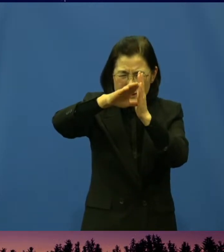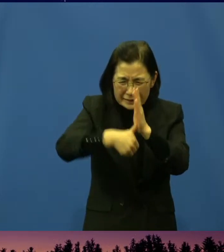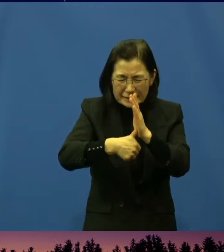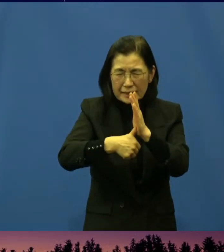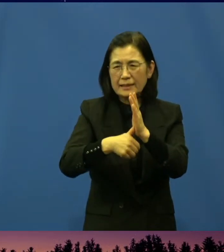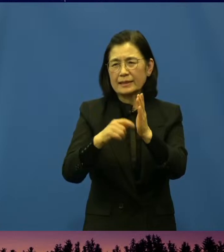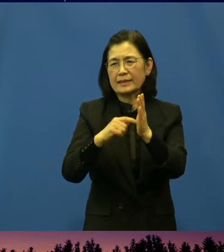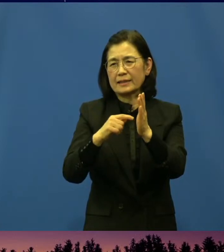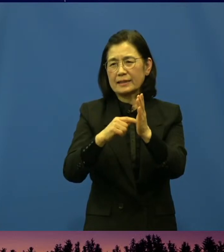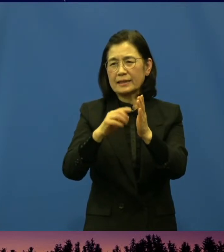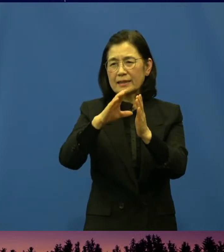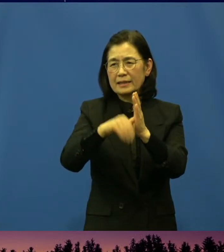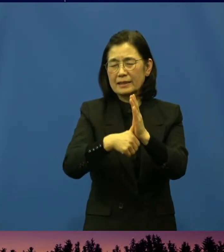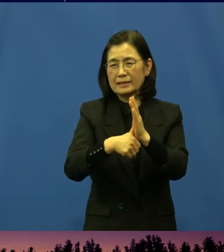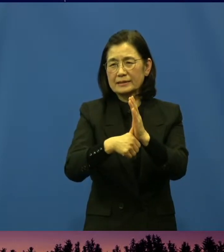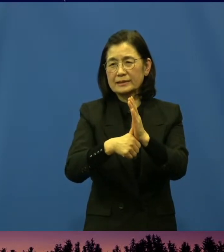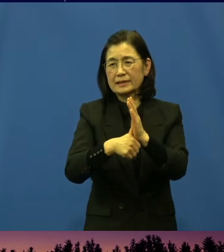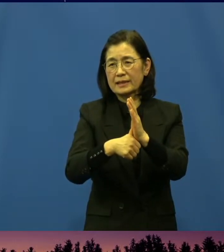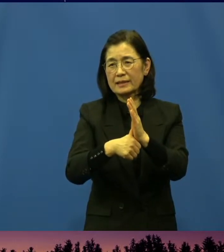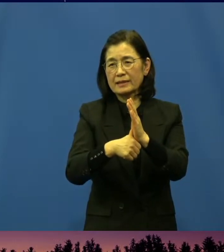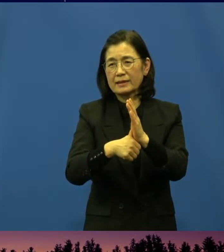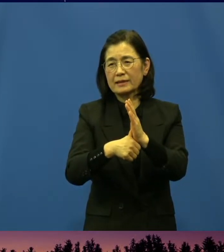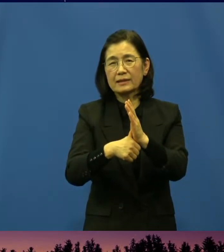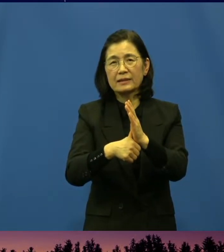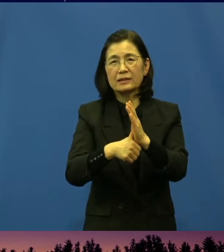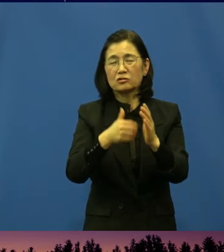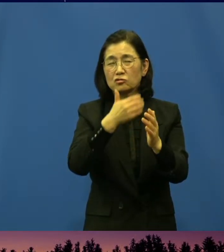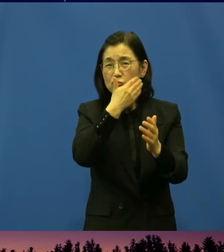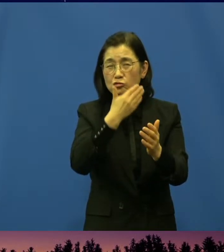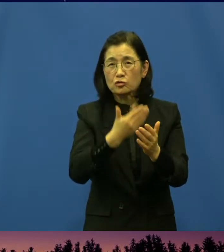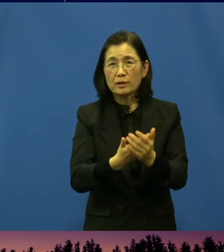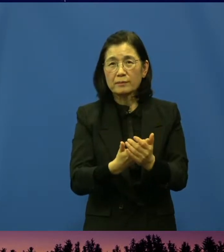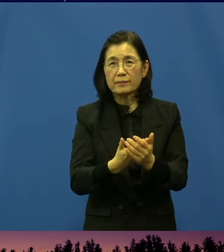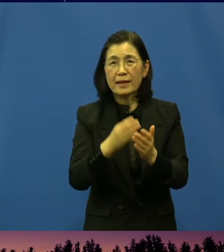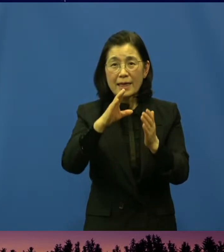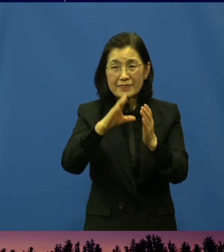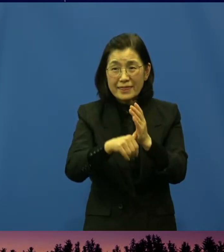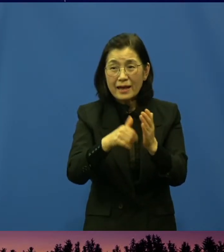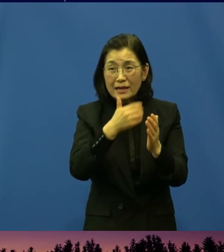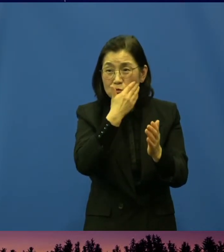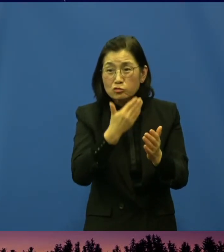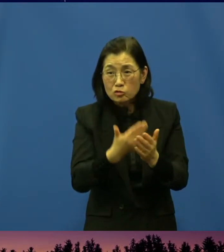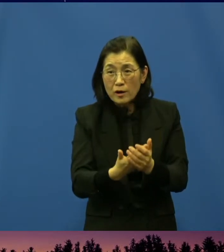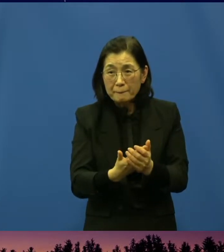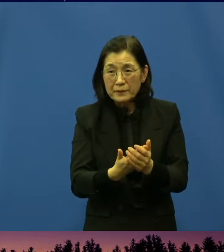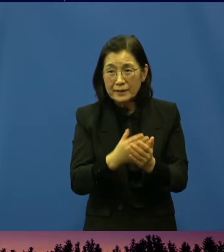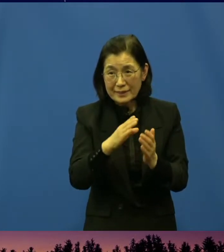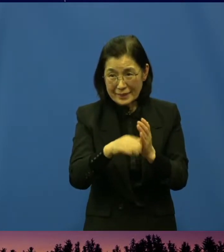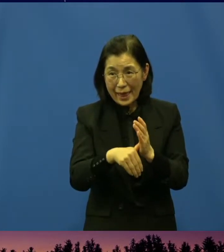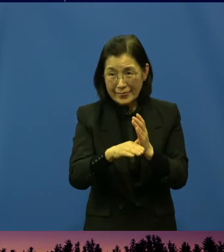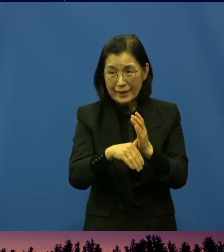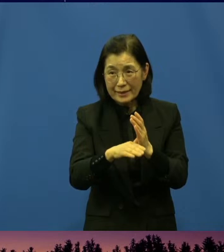아무리 좋은 것이라도 타이밍이에요. 근데 문제는 이 타이밍을 알아차리는 게 쉽지 않다는 거죠.